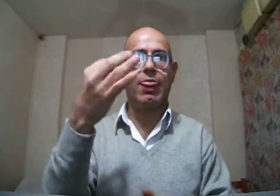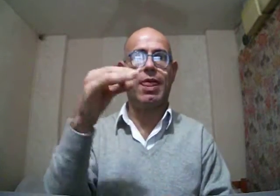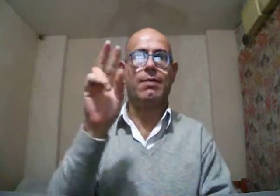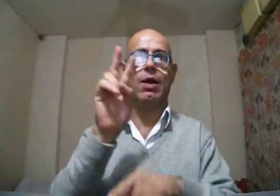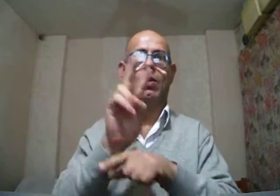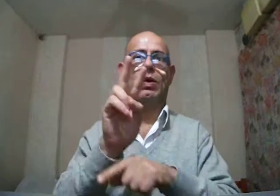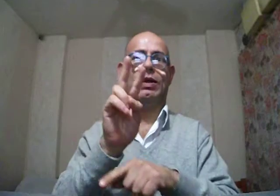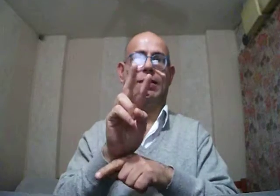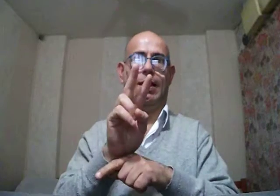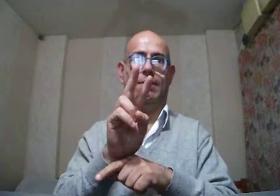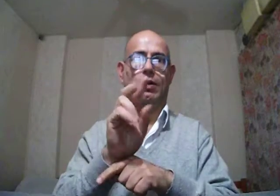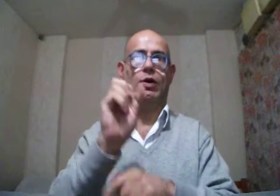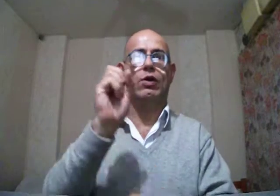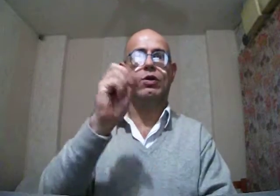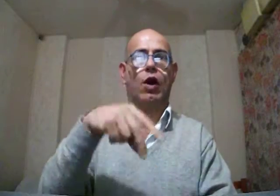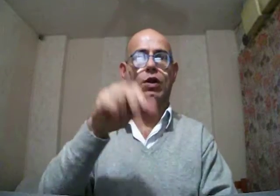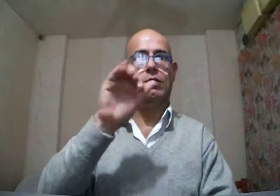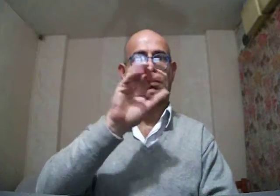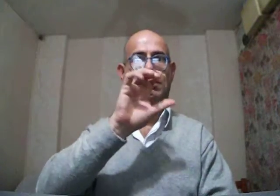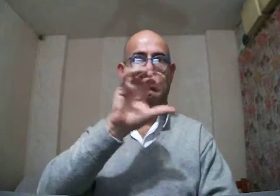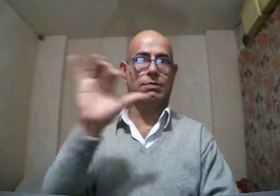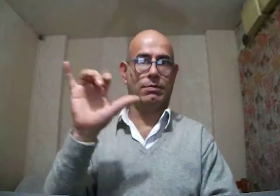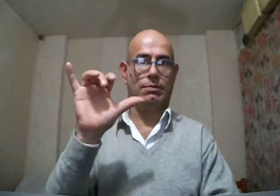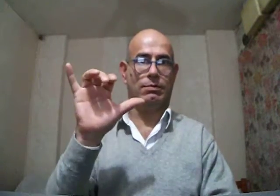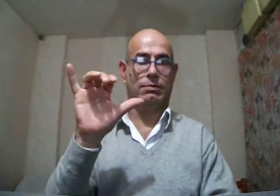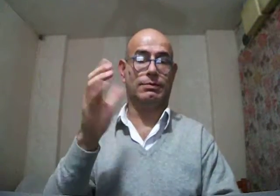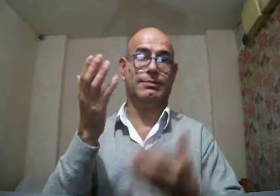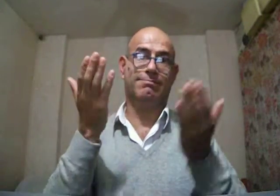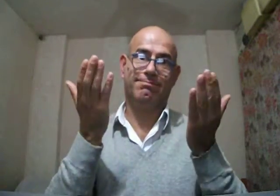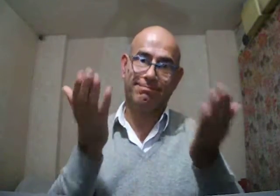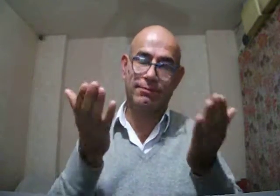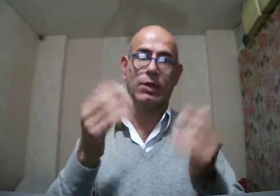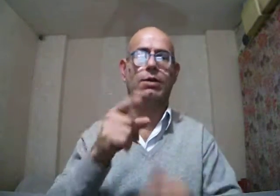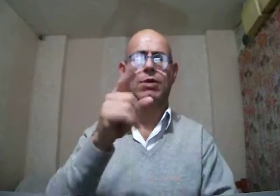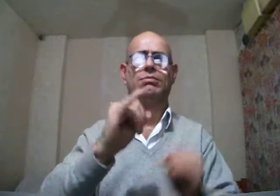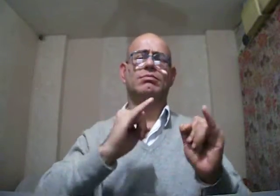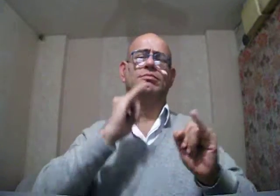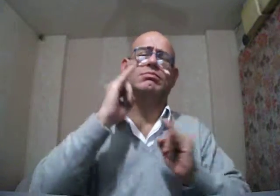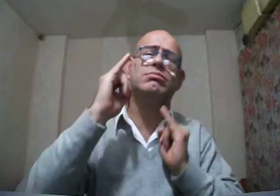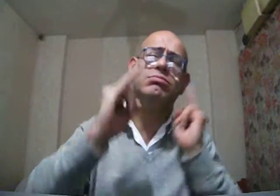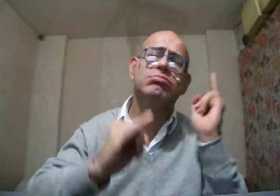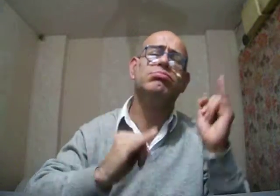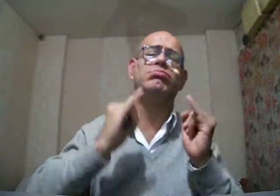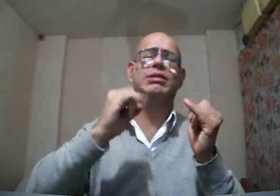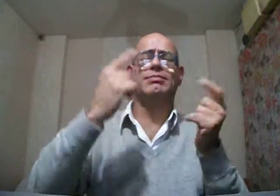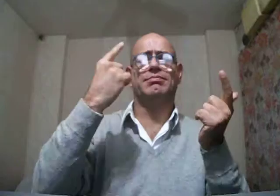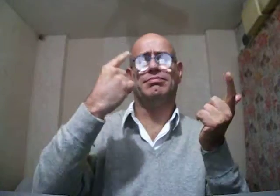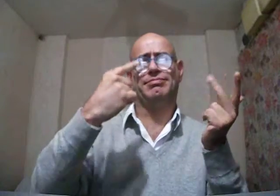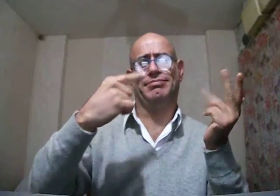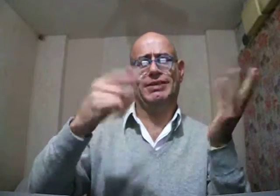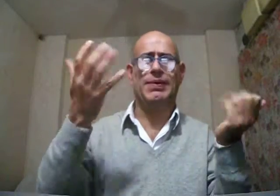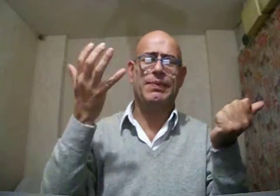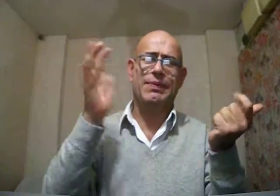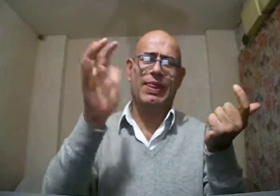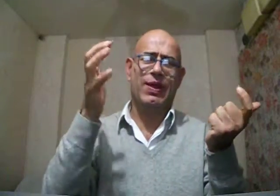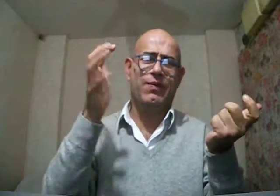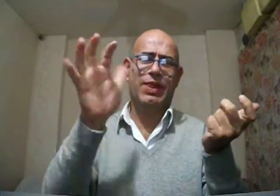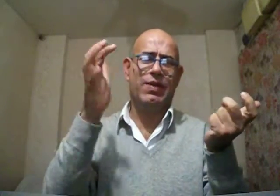línea de protección femenina que la nueva línea Cote. Porque hay detalles que lo cambian todo, como los nuevos protectores ultravelados Cote,